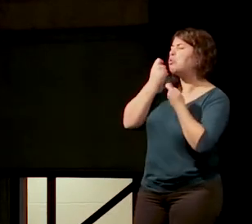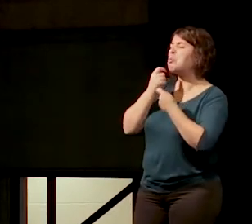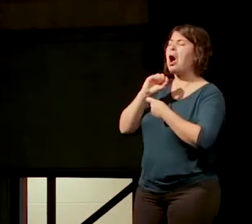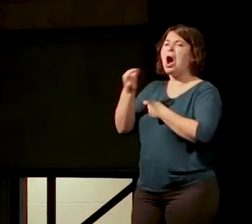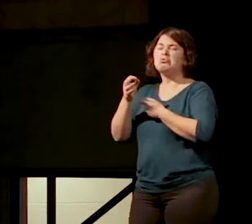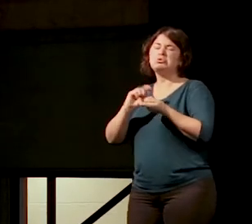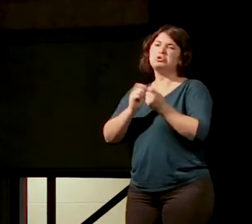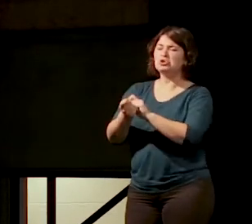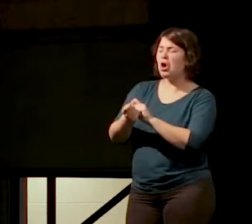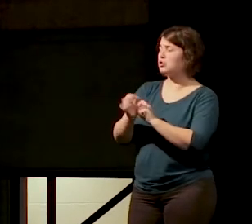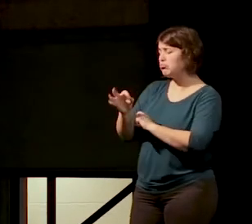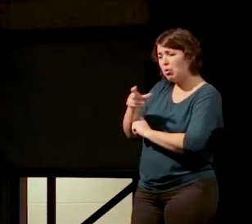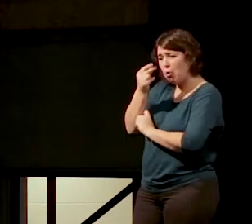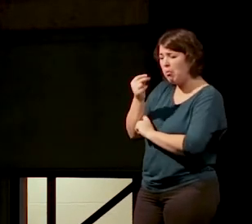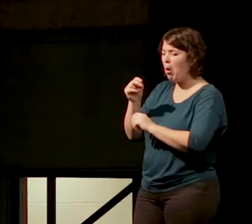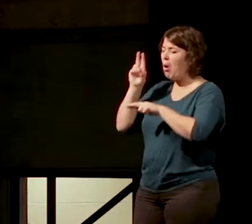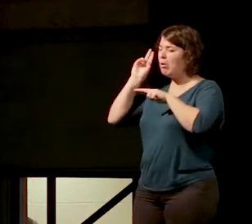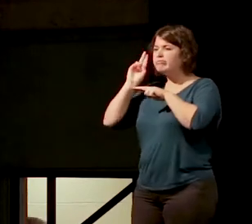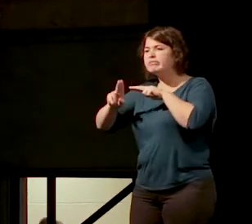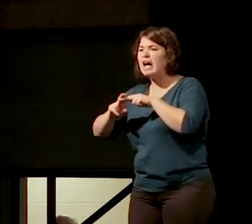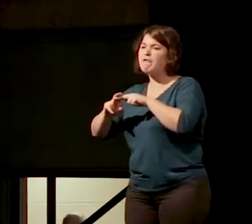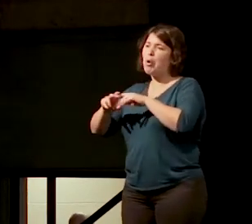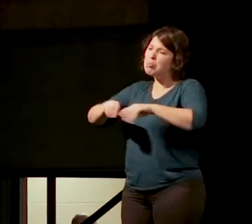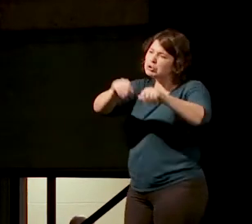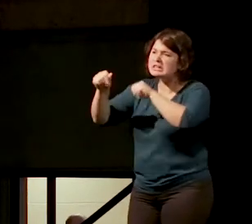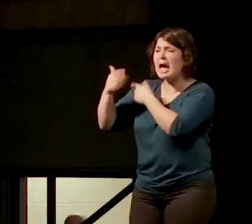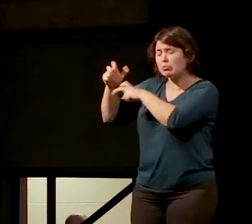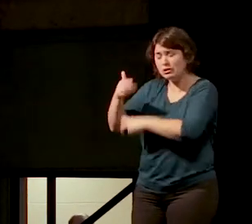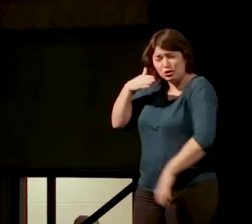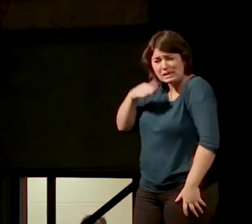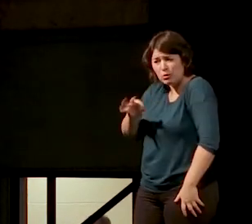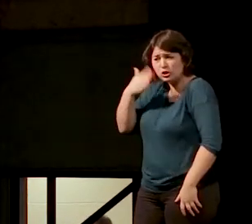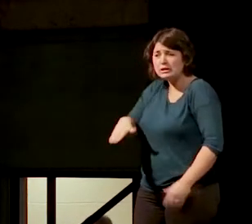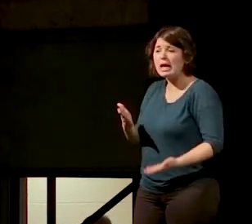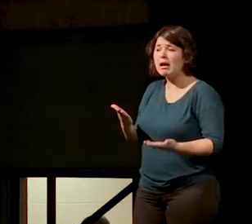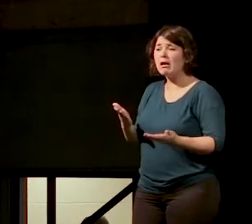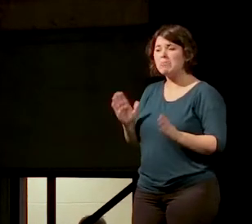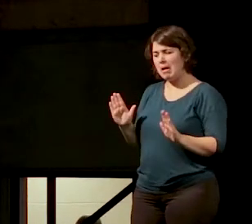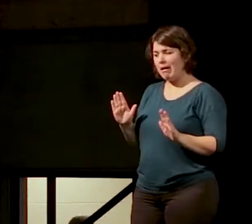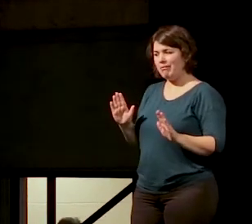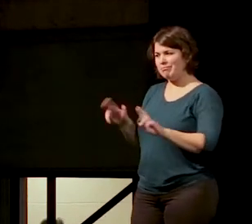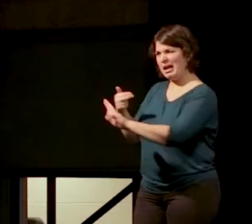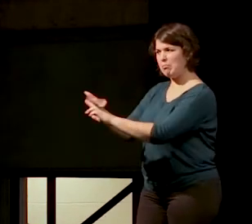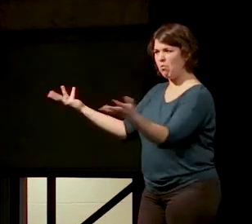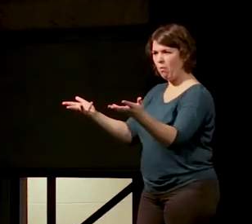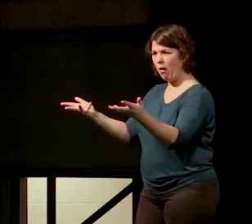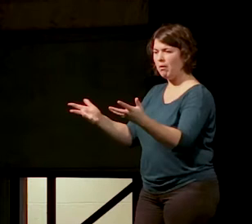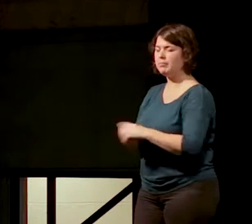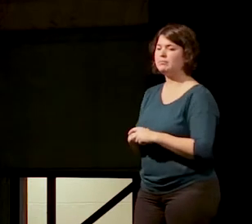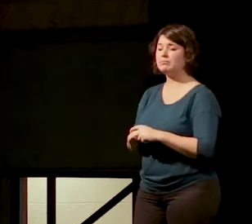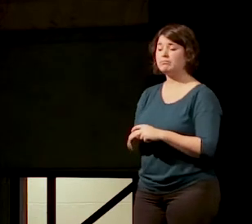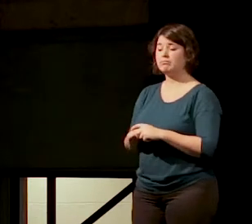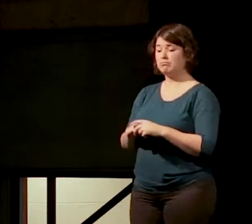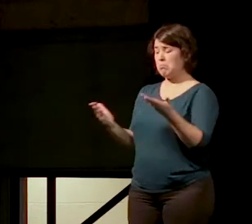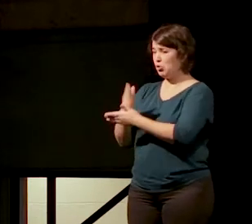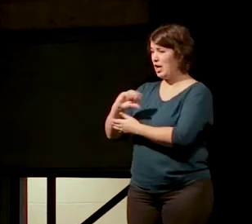a du changement, oui, les travaux font un peu de bruit, de poussière par moment, oui, je le sais. Mais dites-lui que